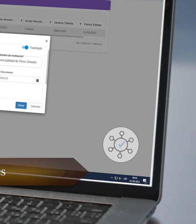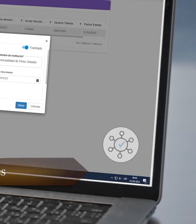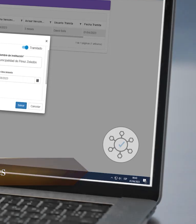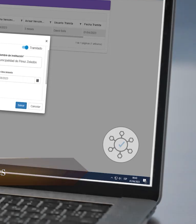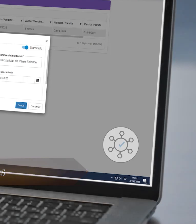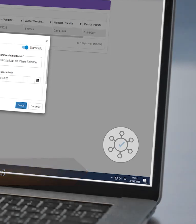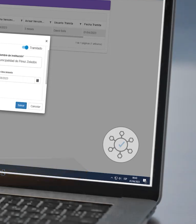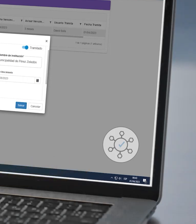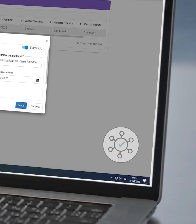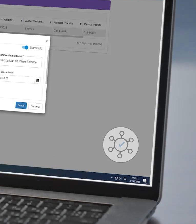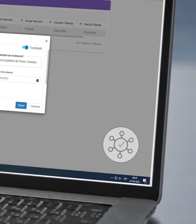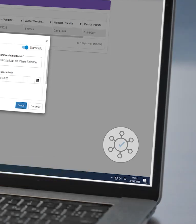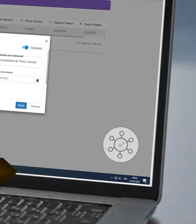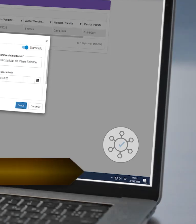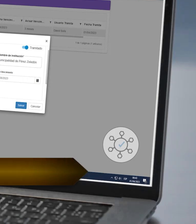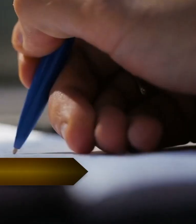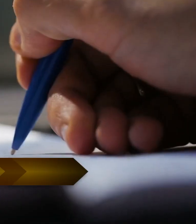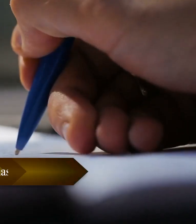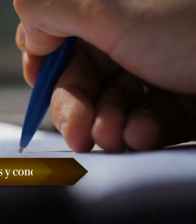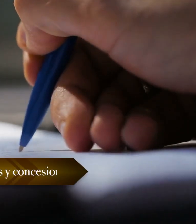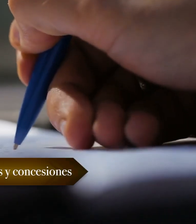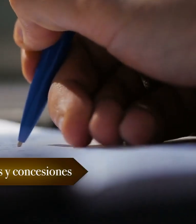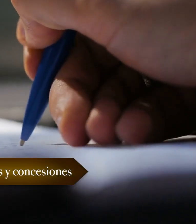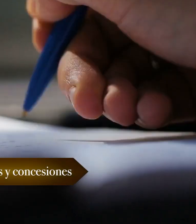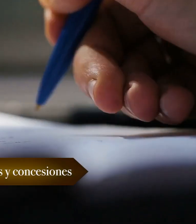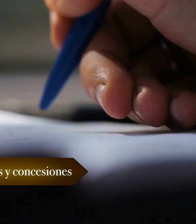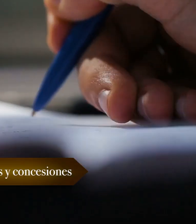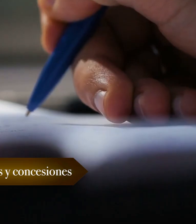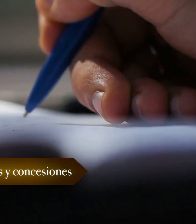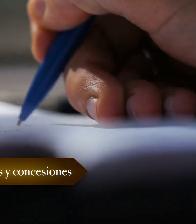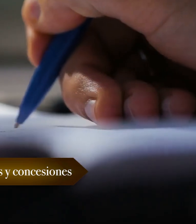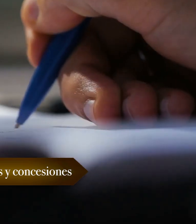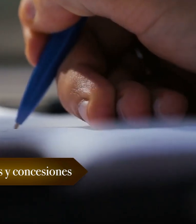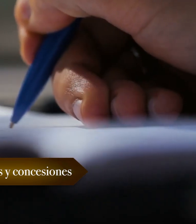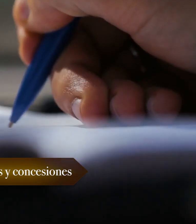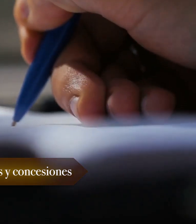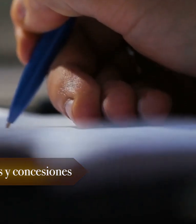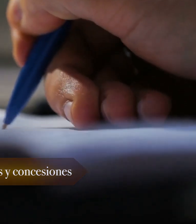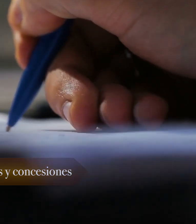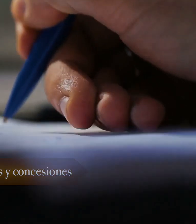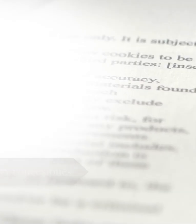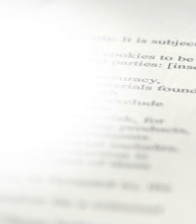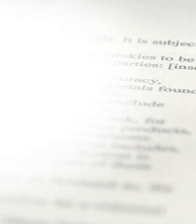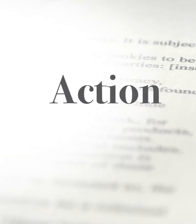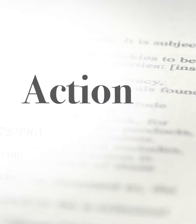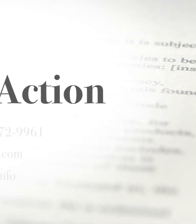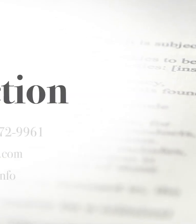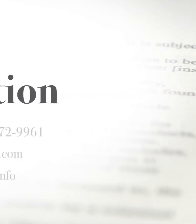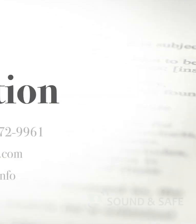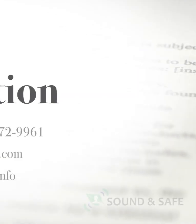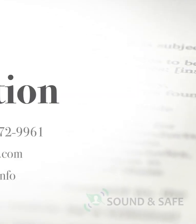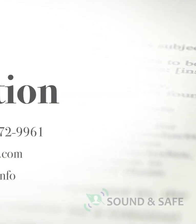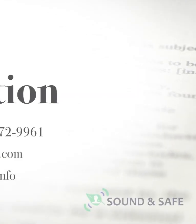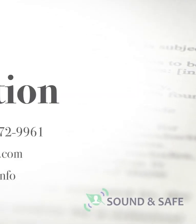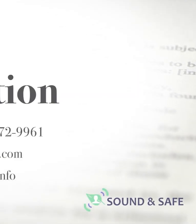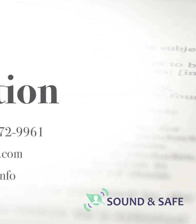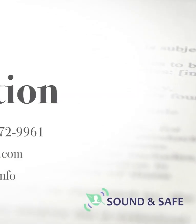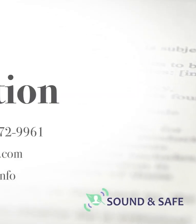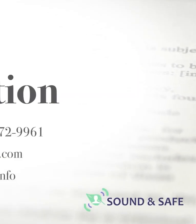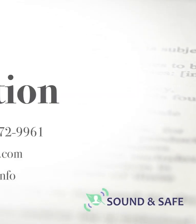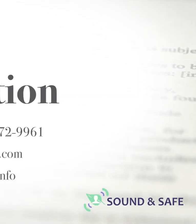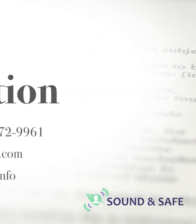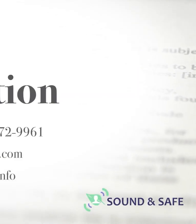sistema de consulta y aviso personalizado y la gestión de planes de implementación Y acciones preventivas leyes action los